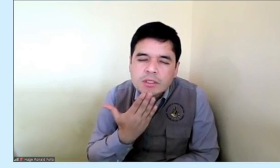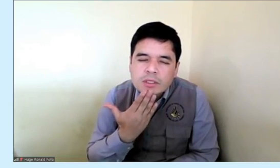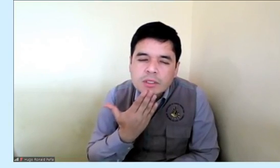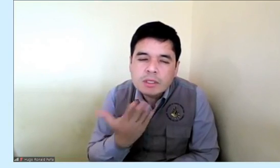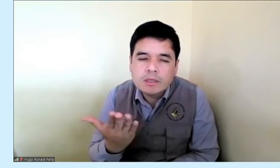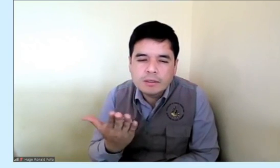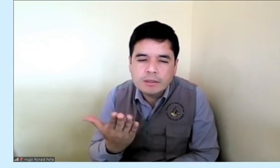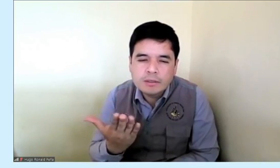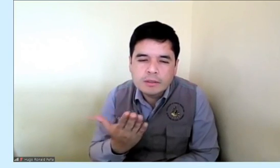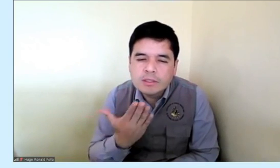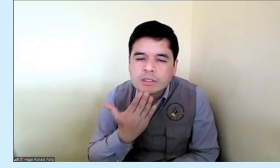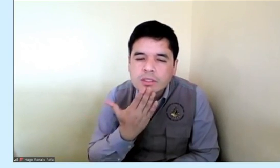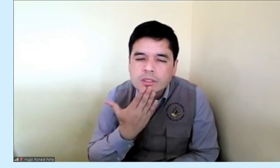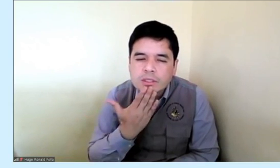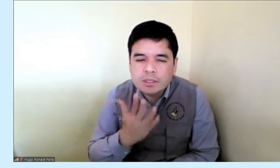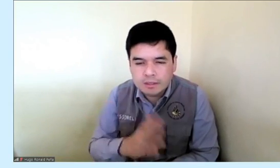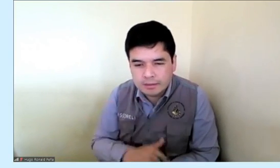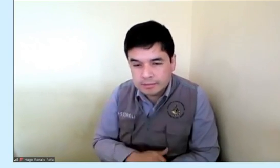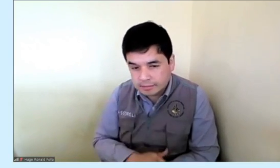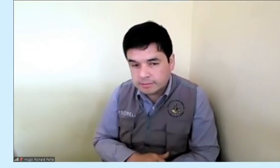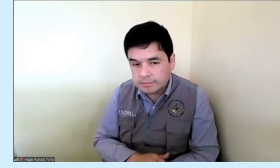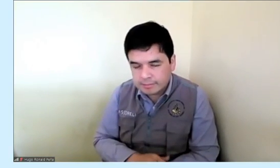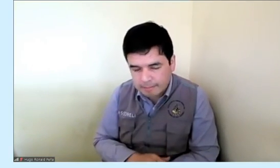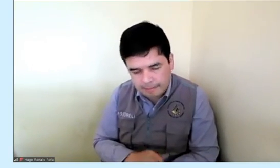¿Quién? Todos los dedos en el mentón. ¿Quién?